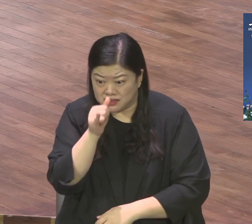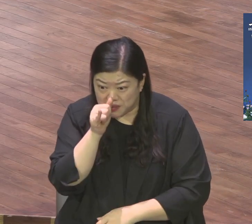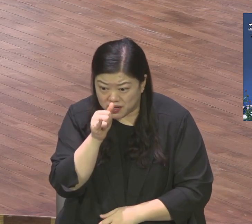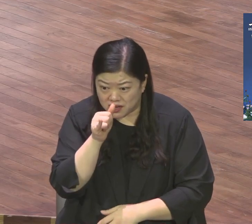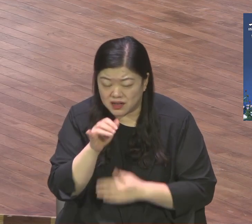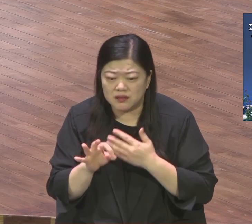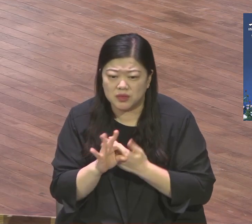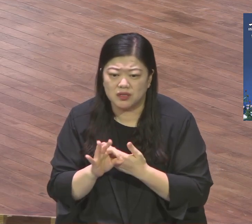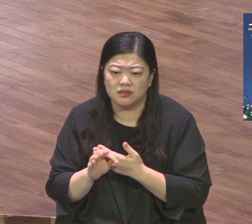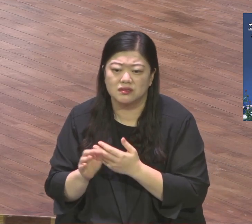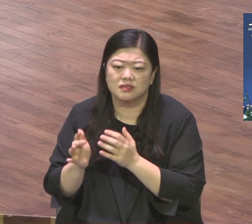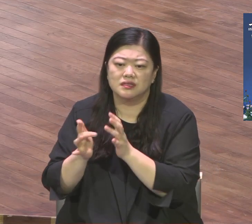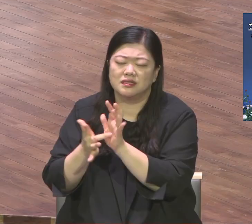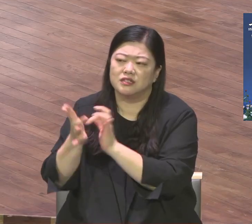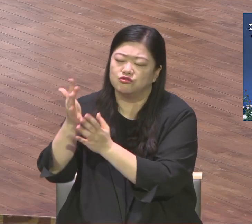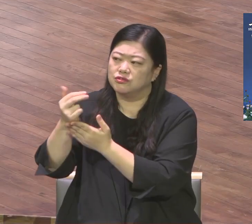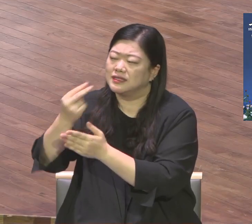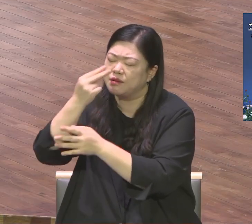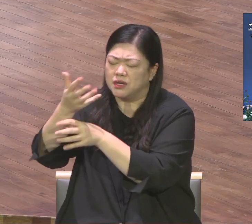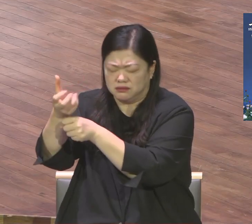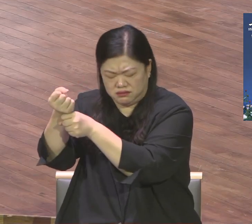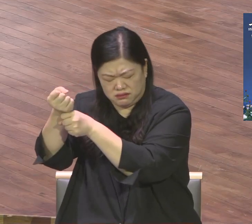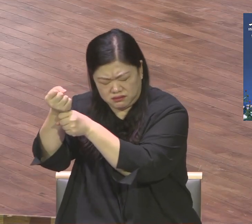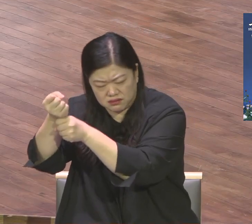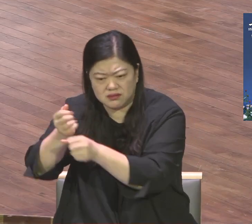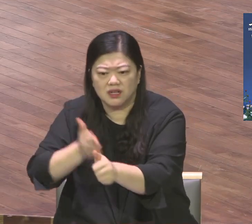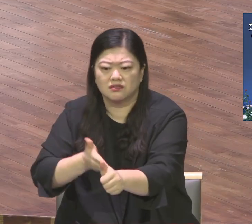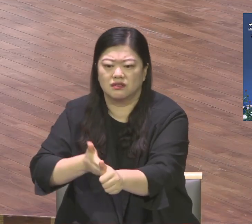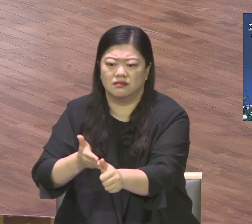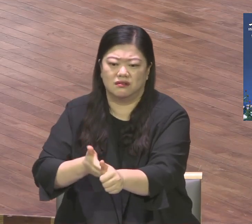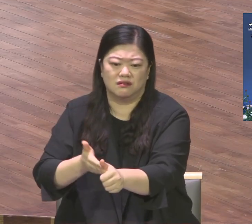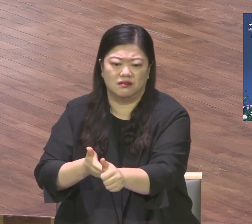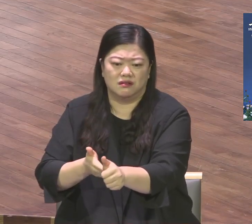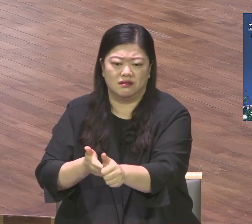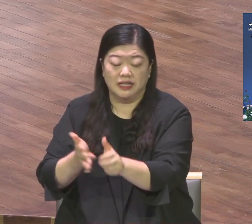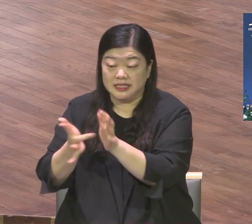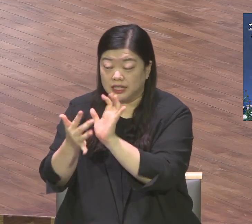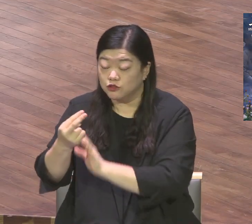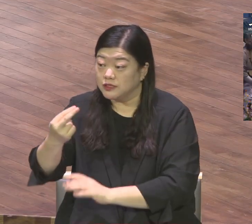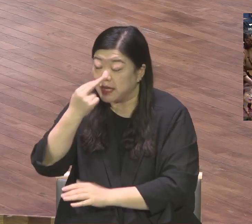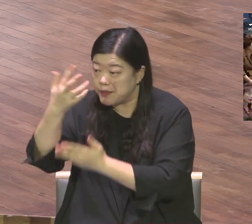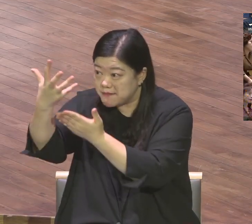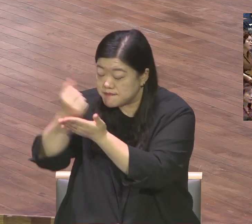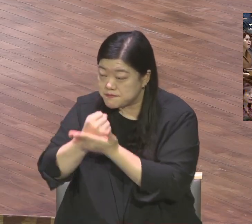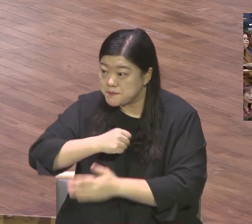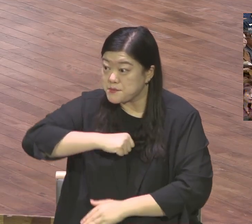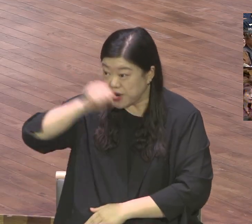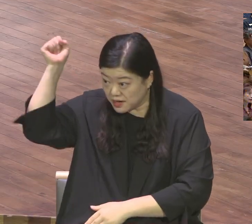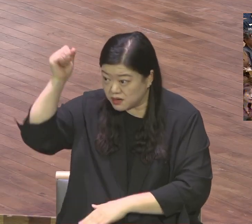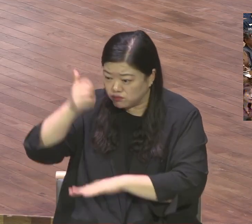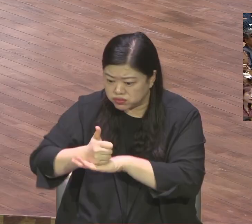당하는데 예수 생명이 들어가는 순간에 회복되고 치유된 줄 믿으시기 바랍니다.